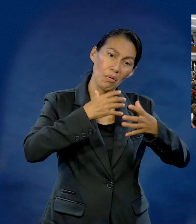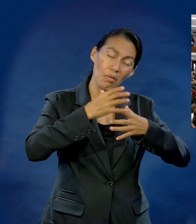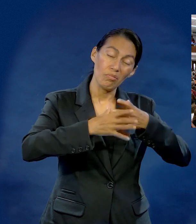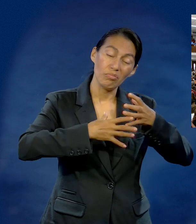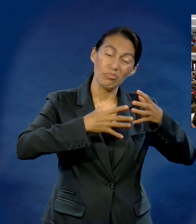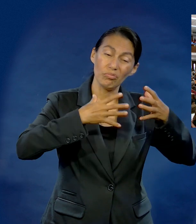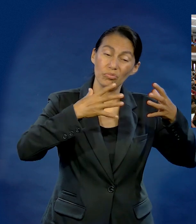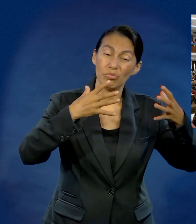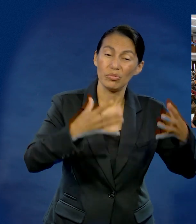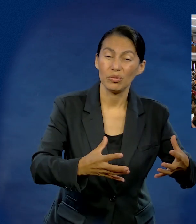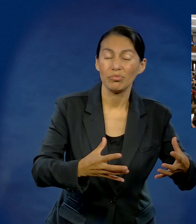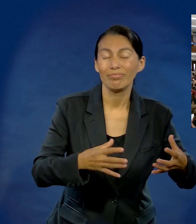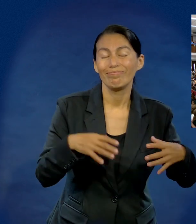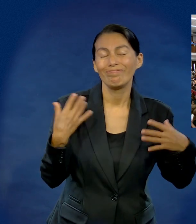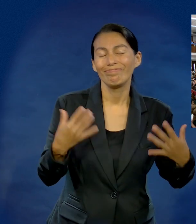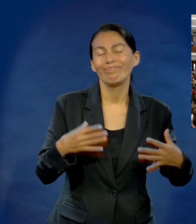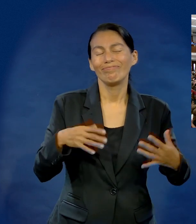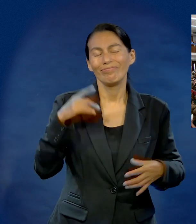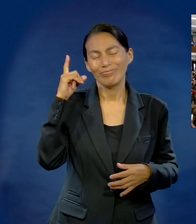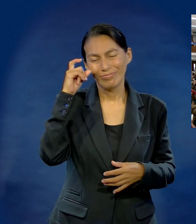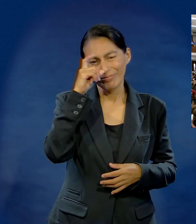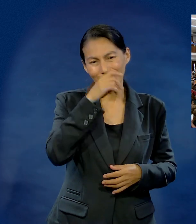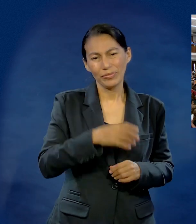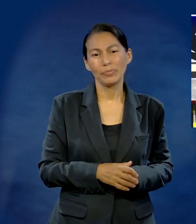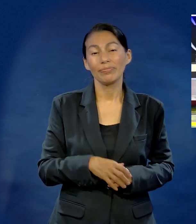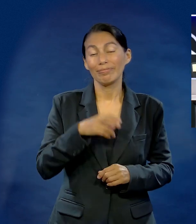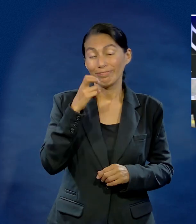¿Cómo se llama eso, mis hermanos?